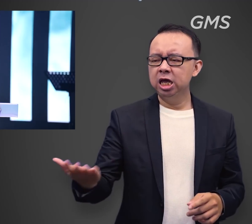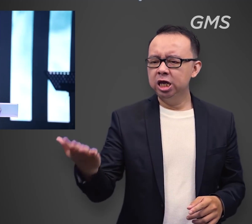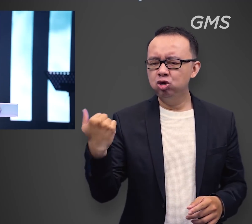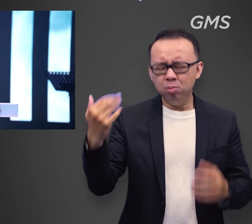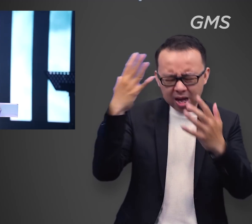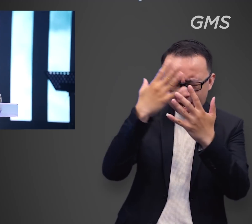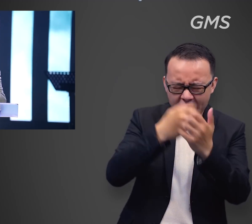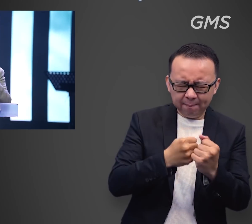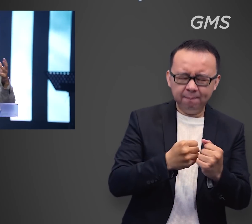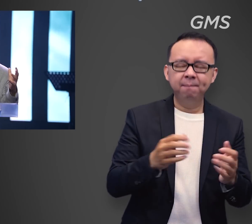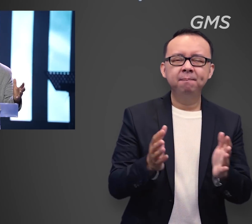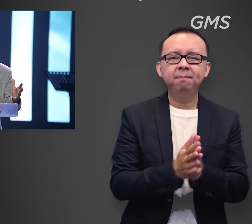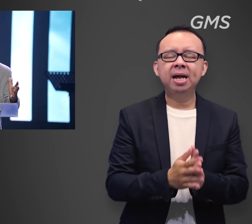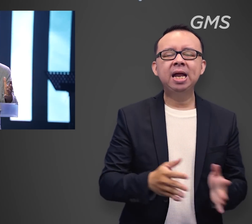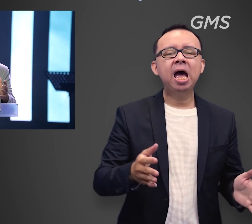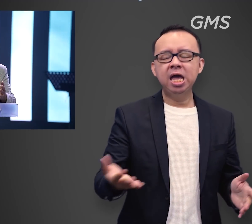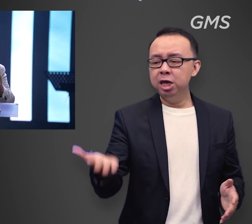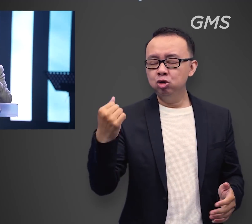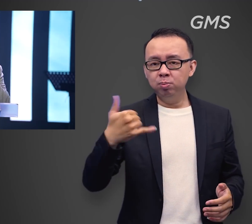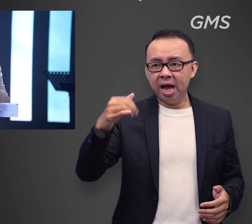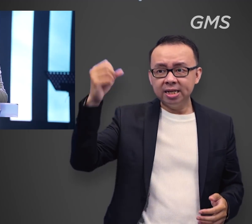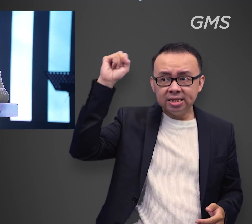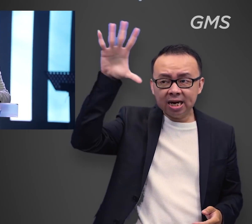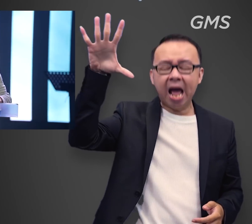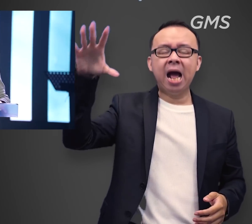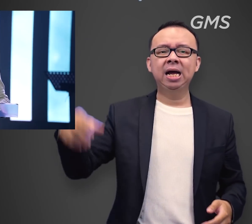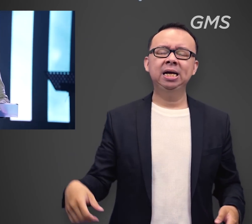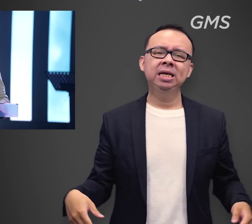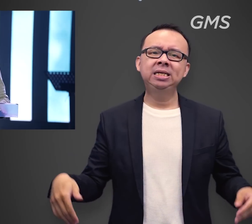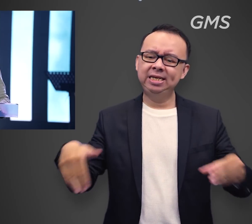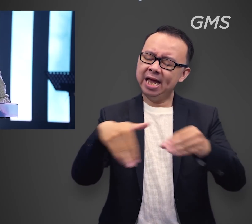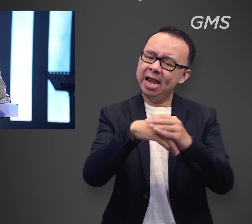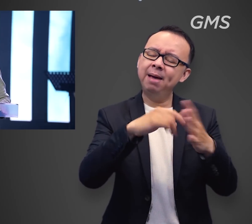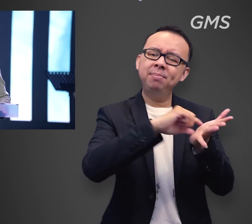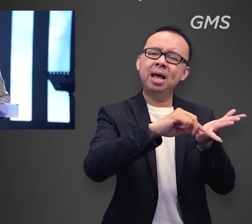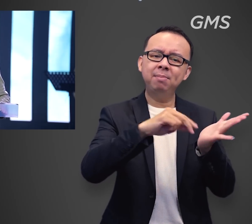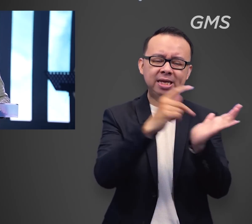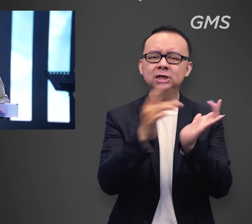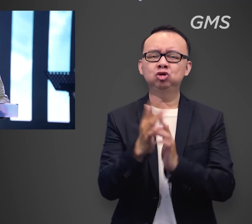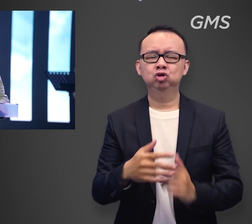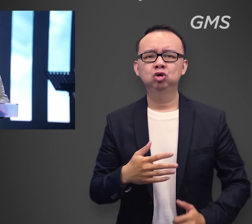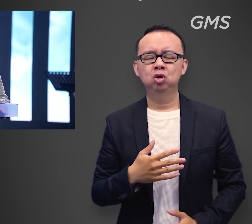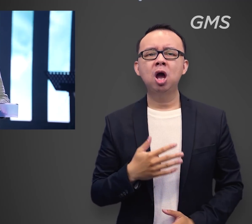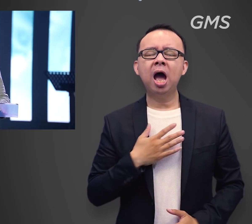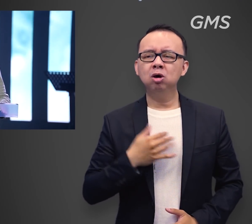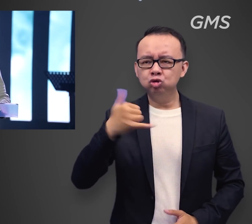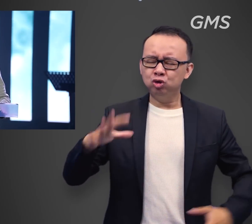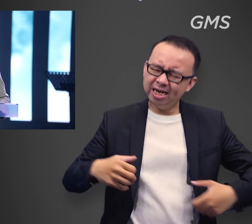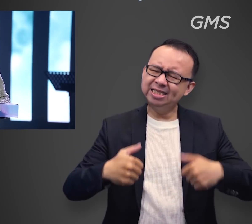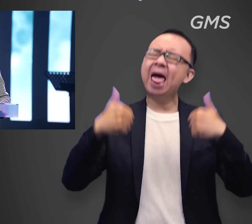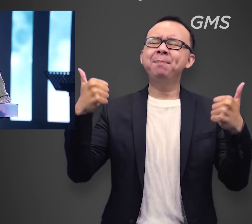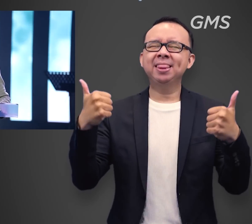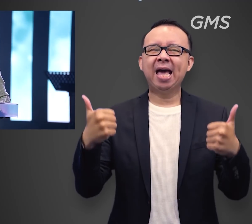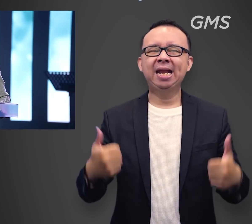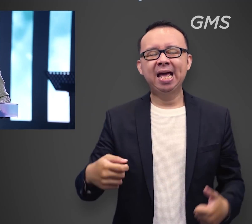gelap kepada kehidupan yang terang. Di dalam nama Yesus, aku telah diselamatkan